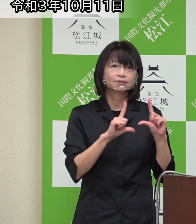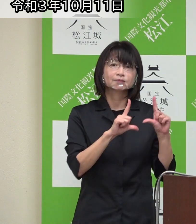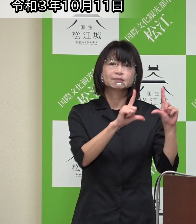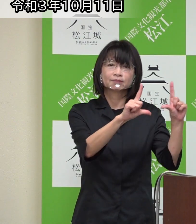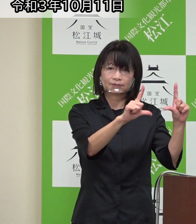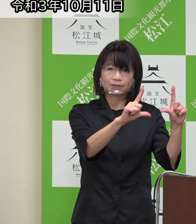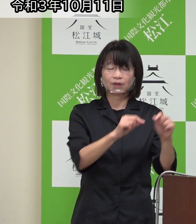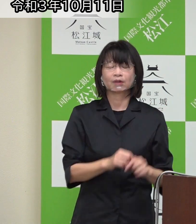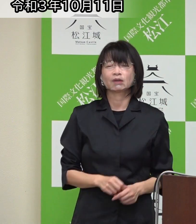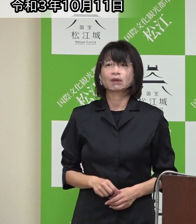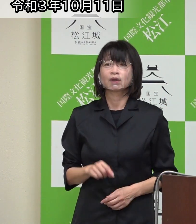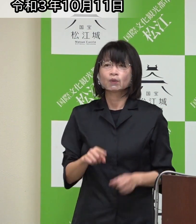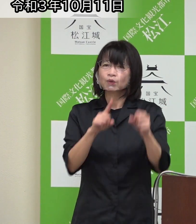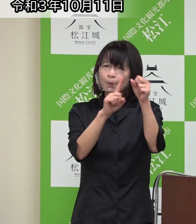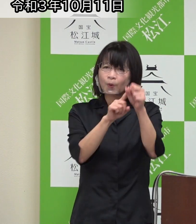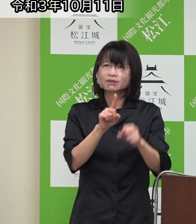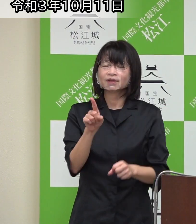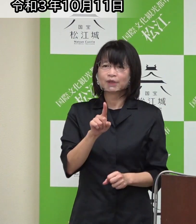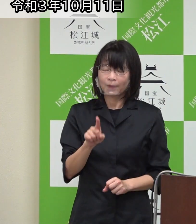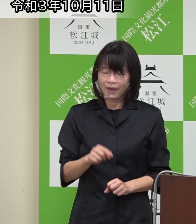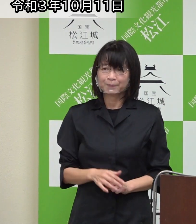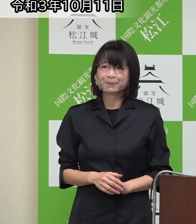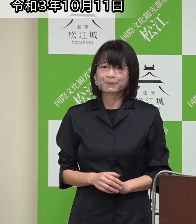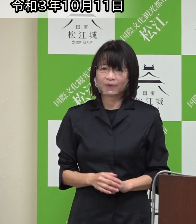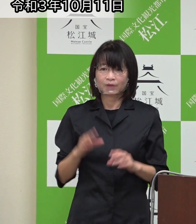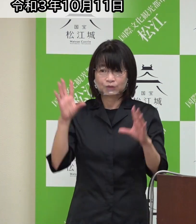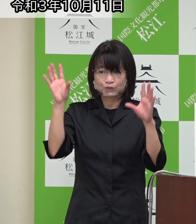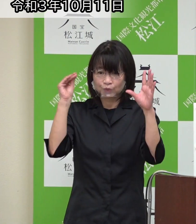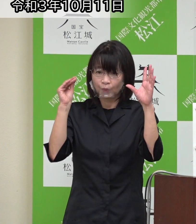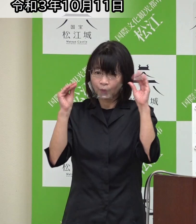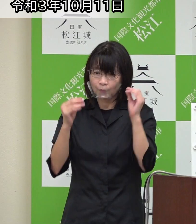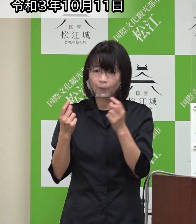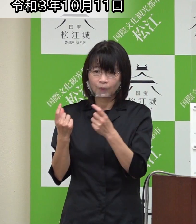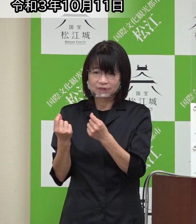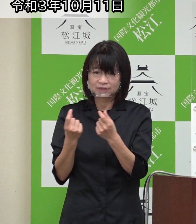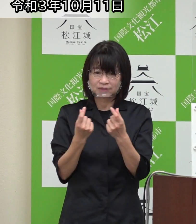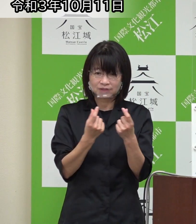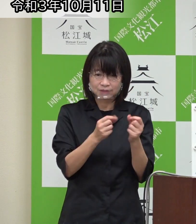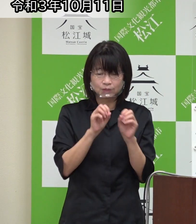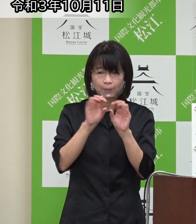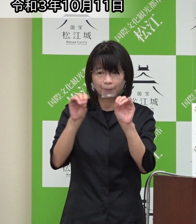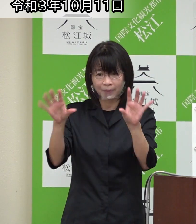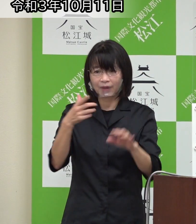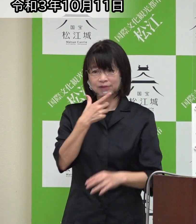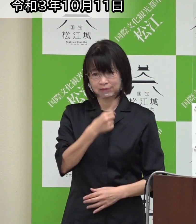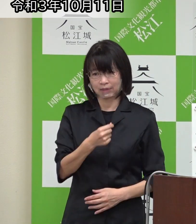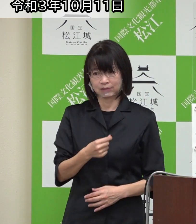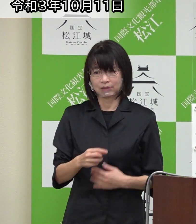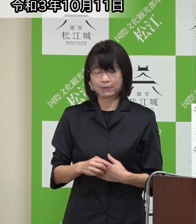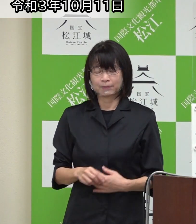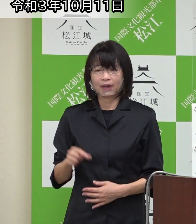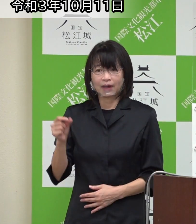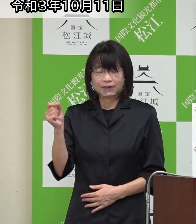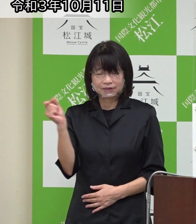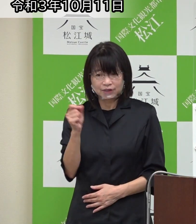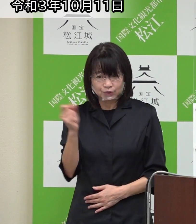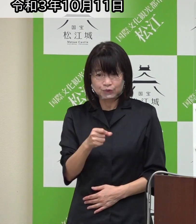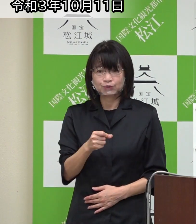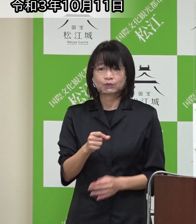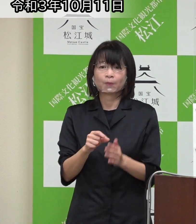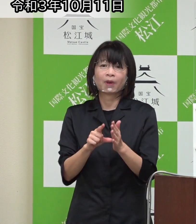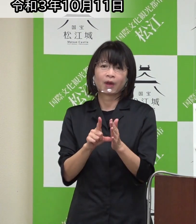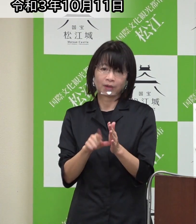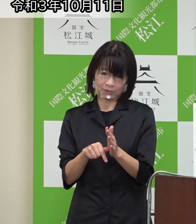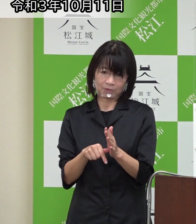をできるだけ皆さんに届けたいと、でそれが緊急性が高い情報というのがたくさんの方にフォローしていただ